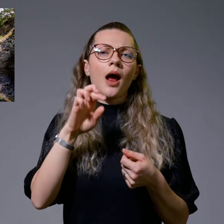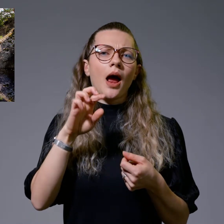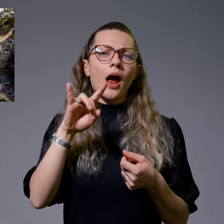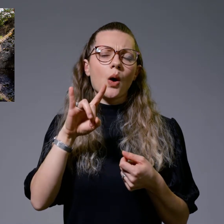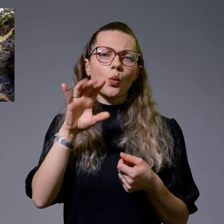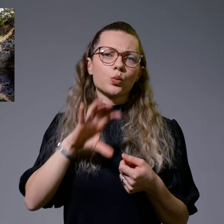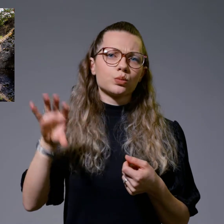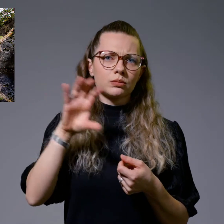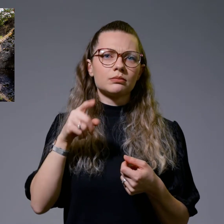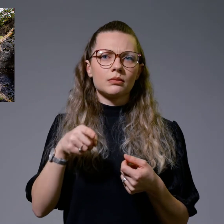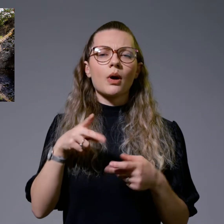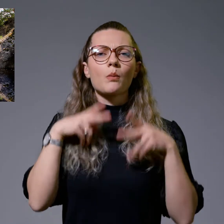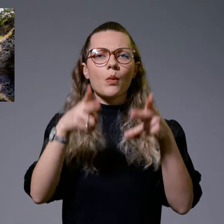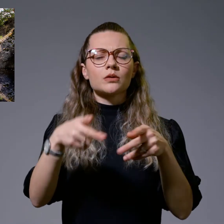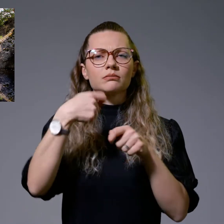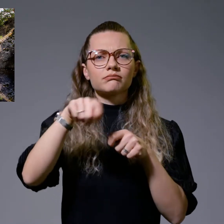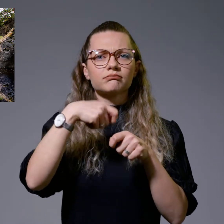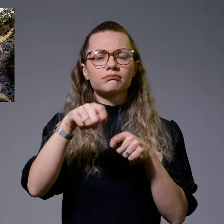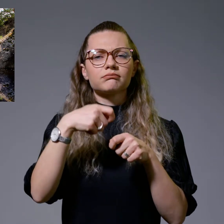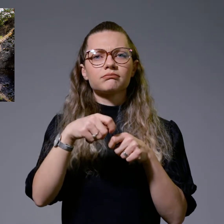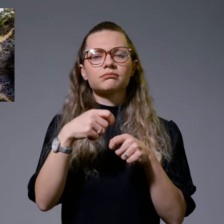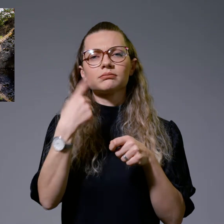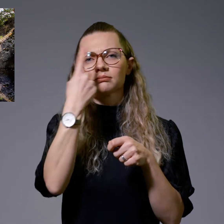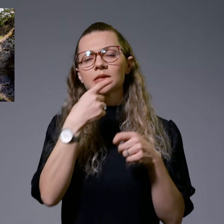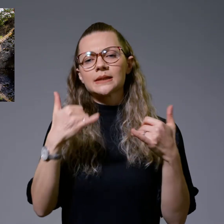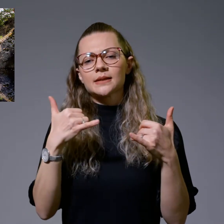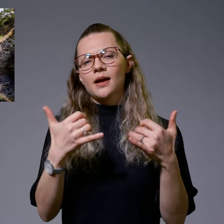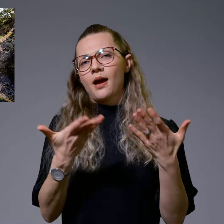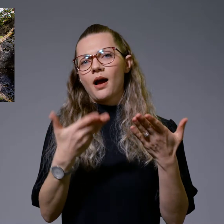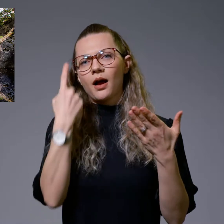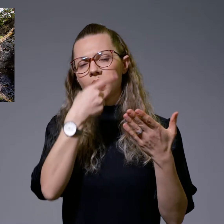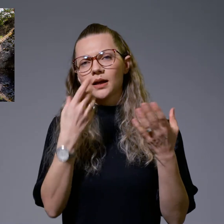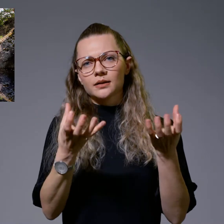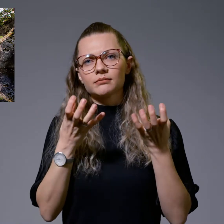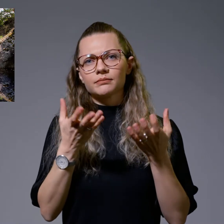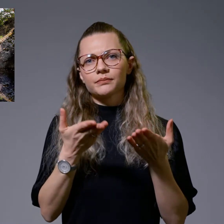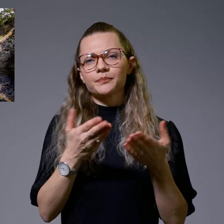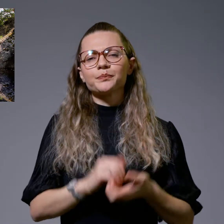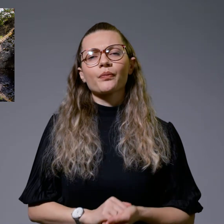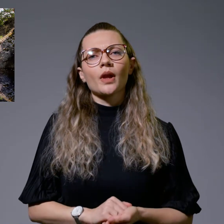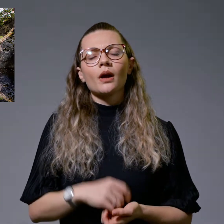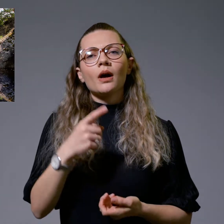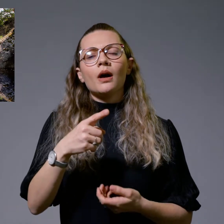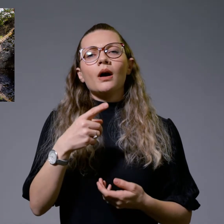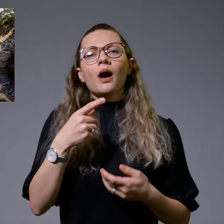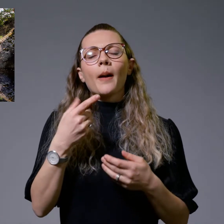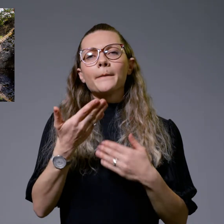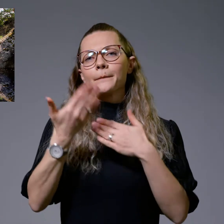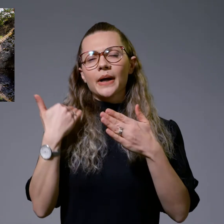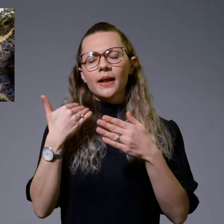е реставриран и го добива својот сегашен лик. Веднаш пред камениот мост,